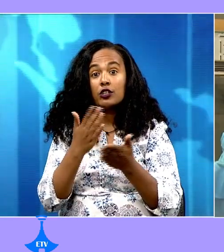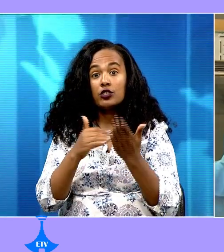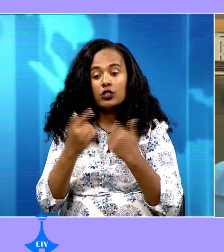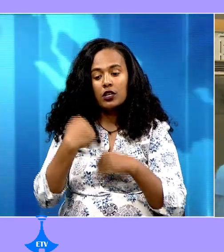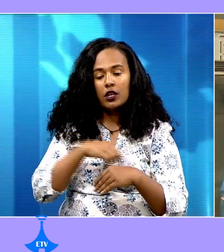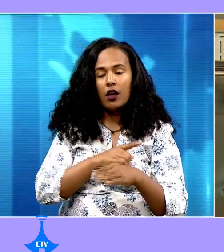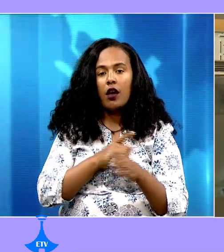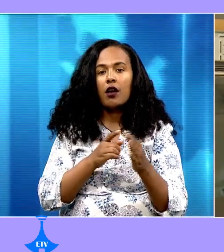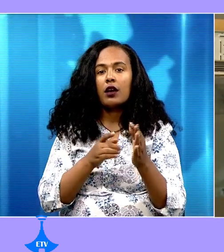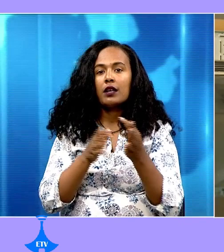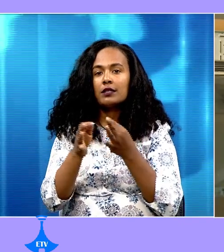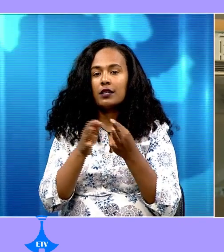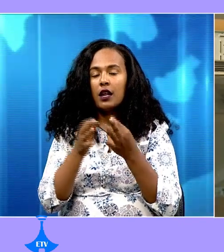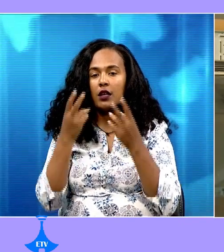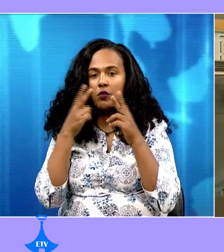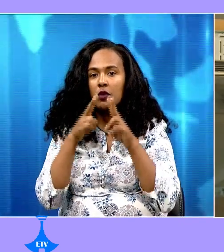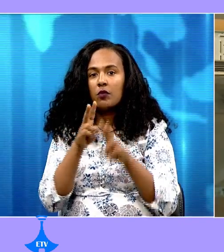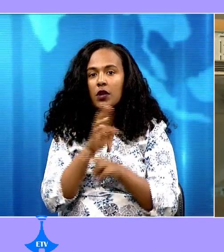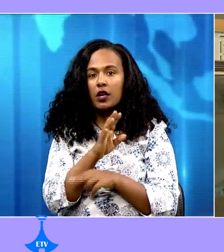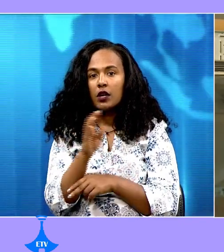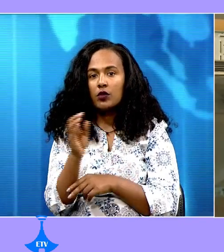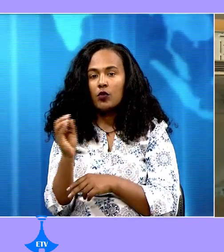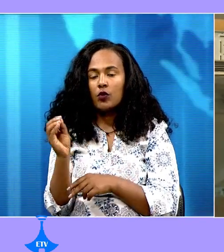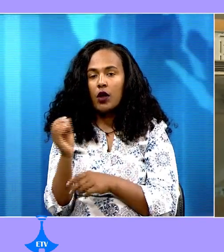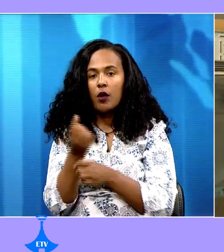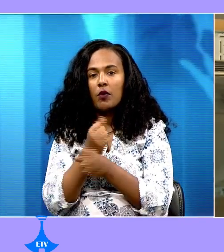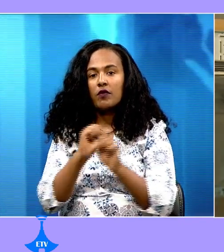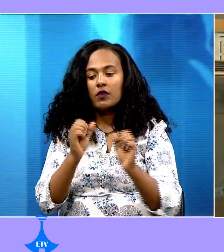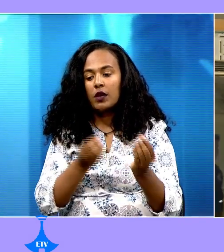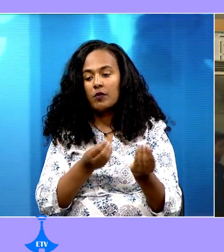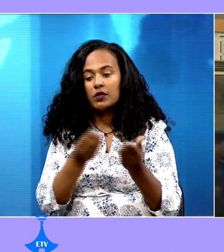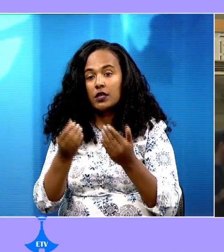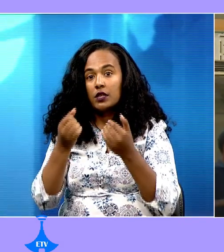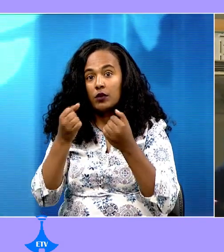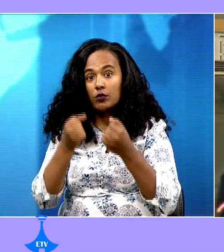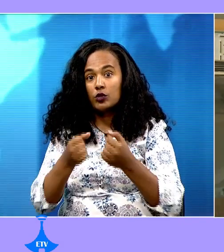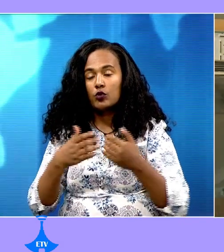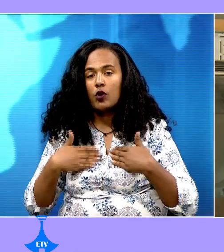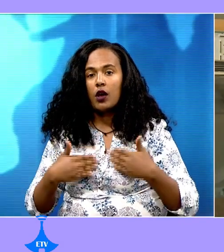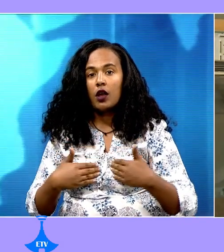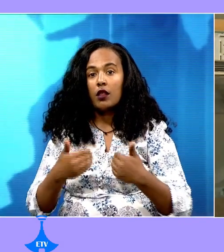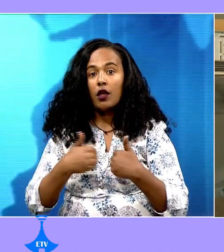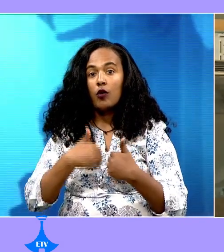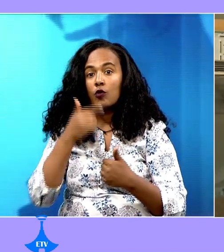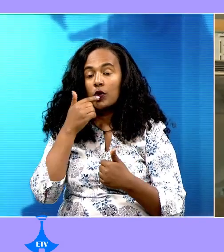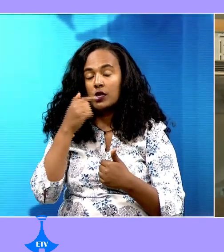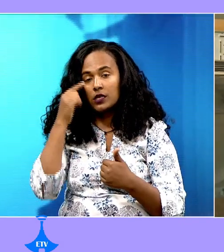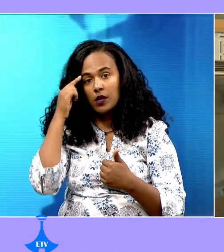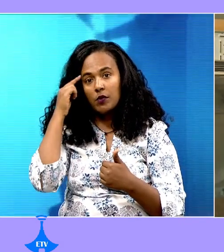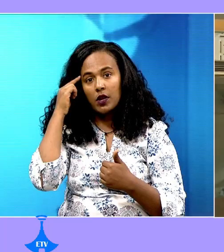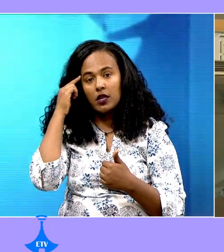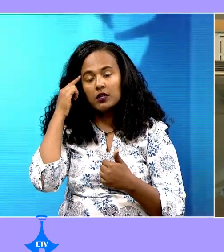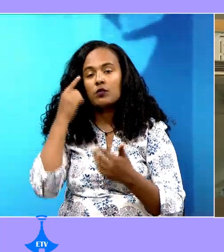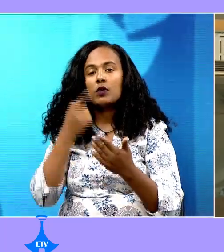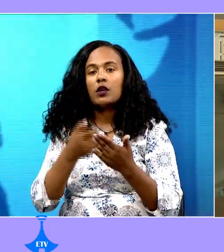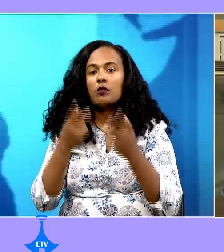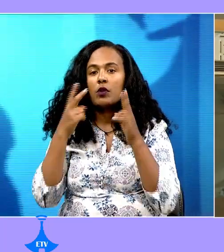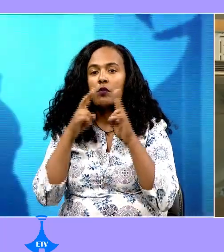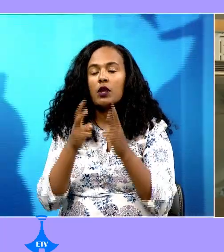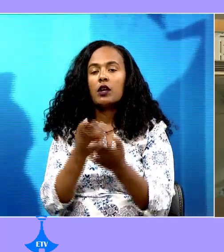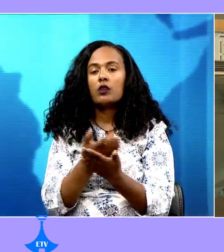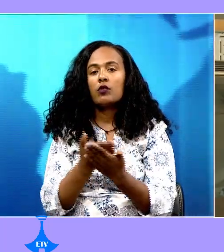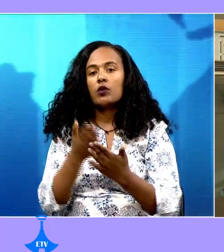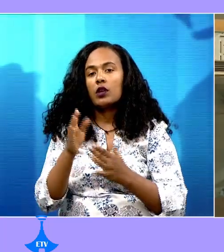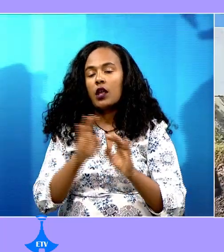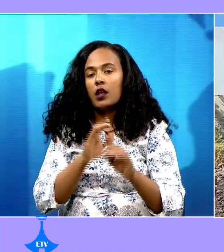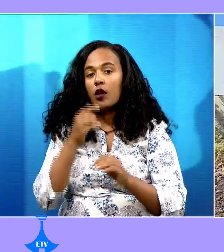ገልጸናል። የሚመለከተውና መፍትሄ መስጠት የሚችሉ አካላት አሉ ብለን ስለምናስብ እነሱ የሚመለከተውን ነገር እና የሚችሉትን ያደርጋሉ